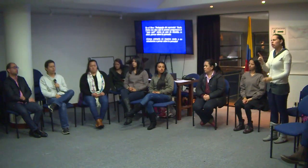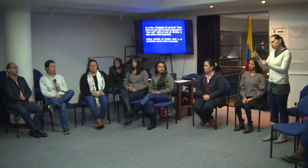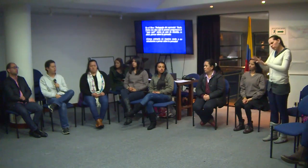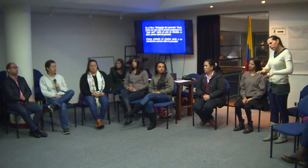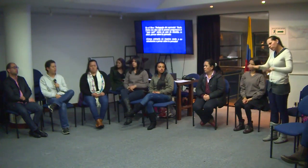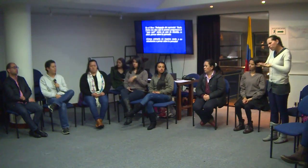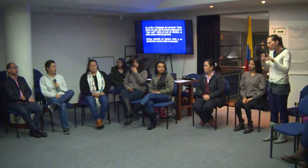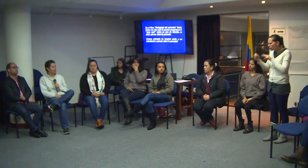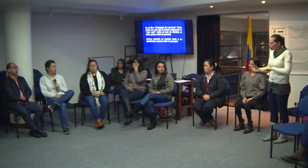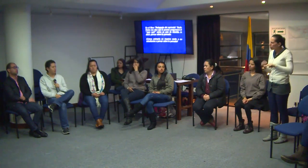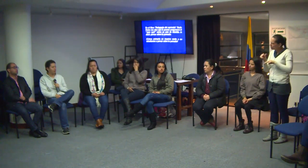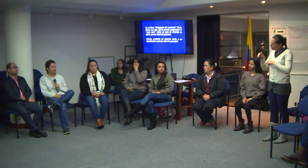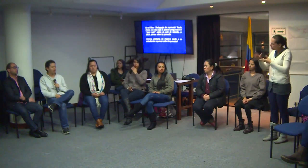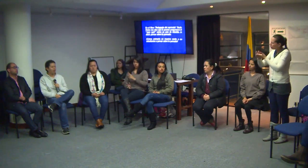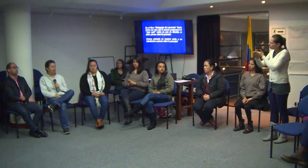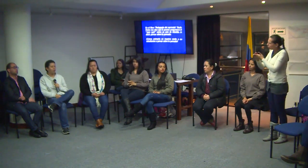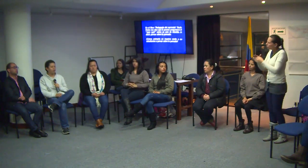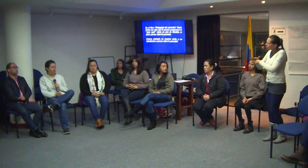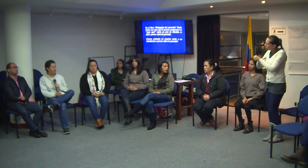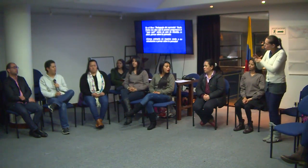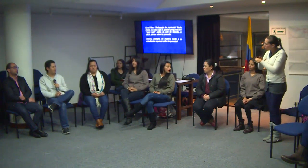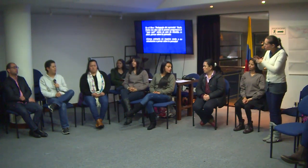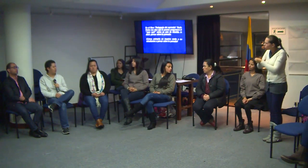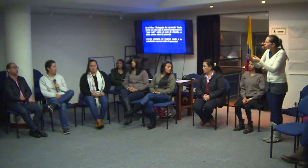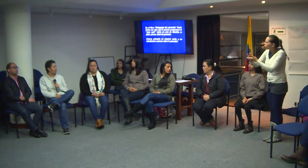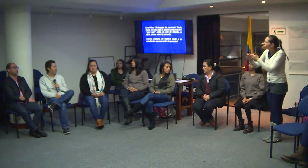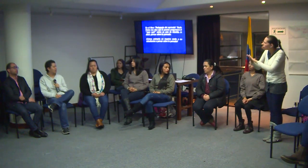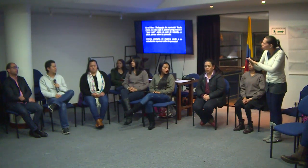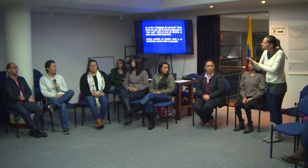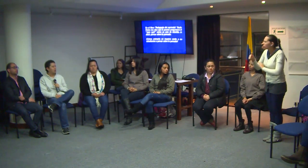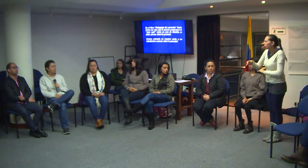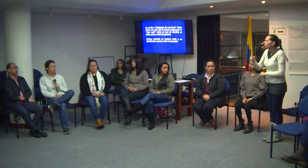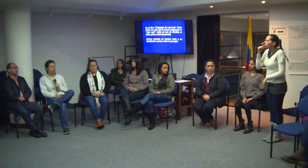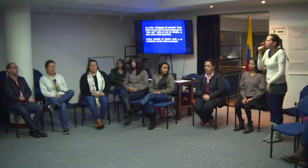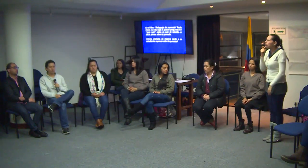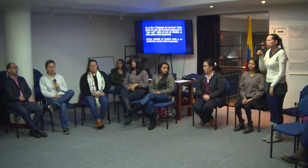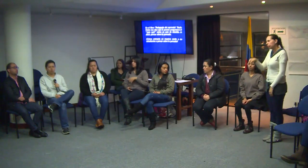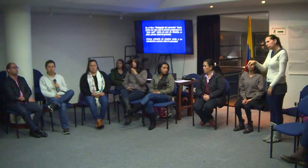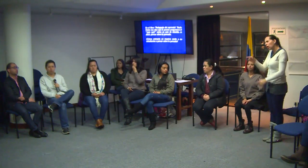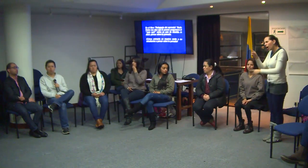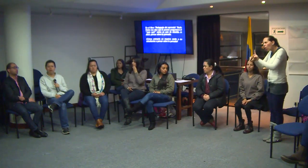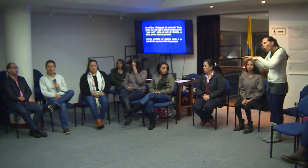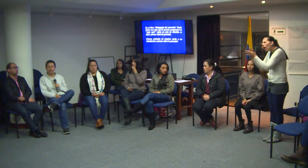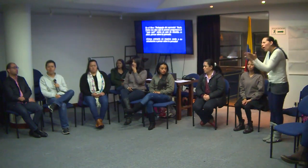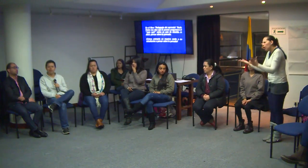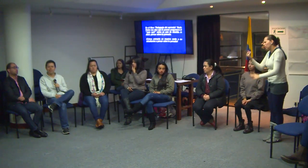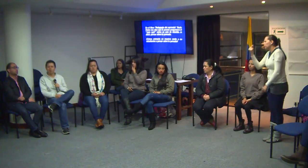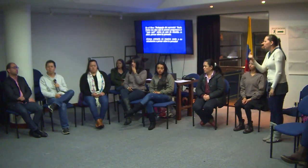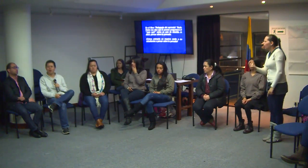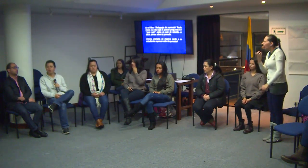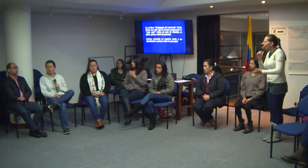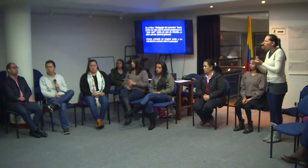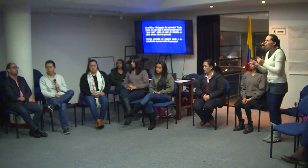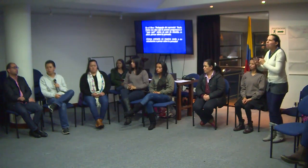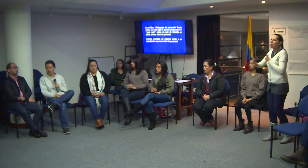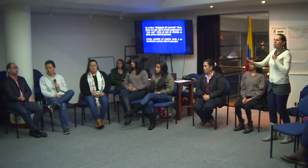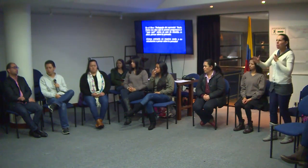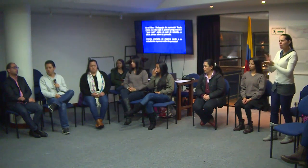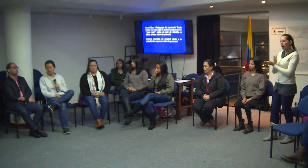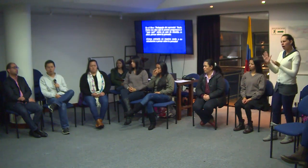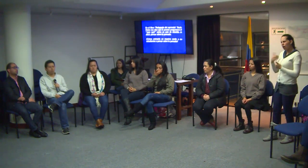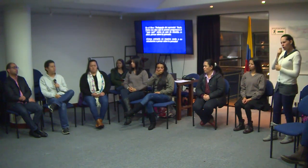las situaciones de la población sorda, aunque tienen unas particularidades, muchas de sus situaciones no son ajenas al ser humano como